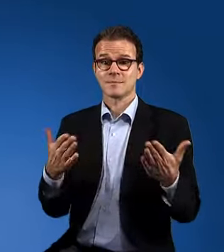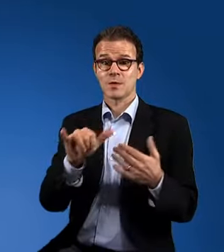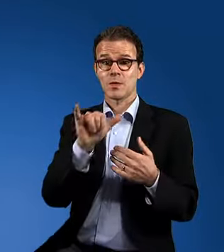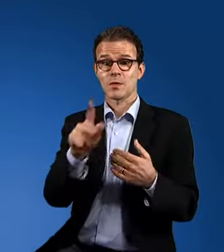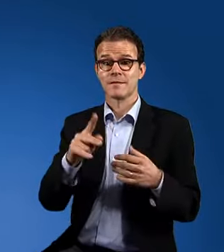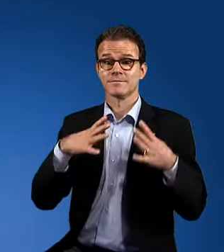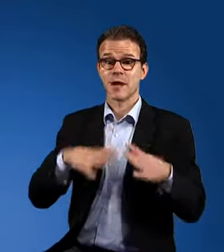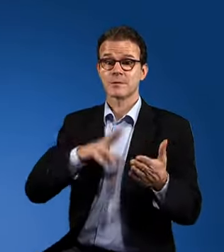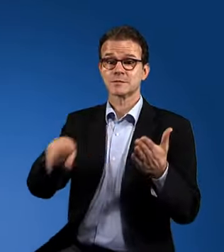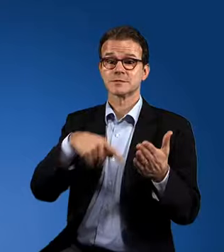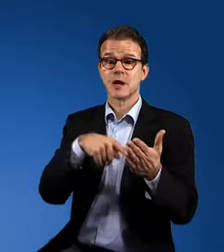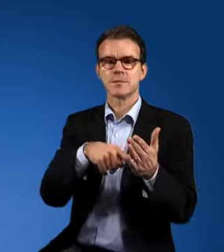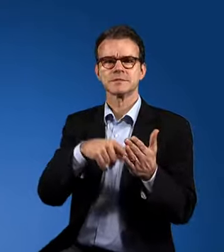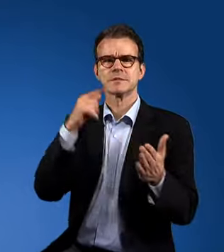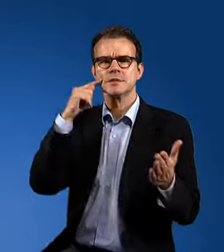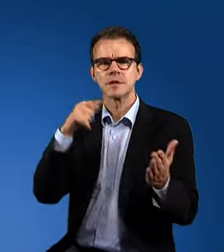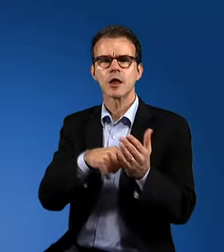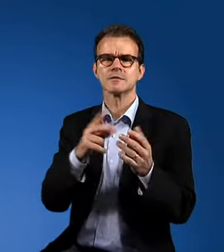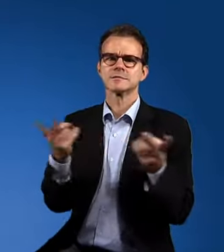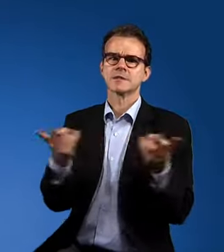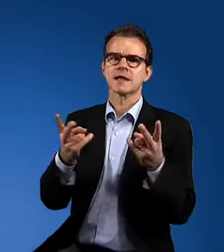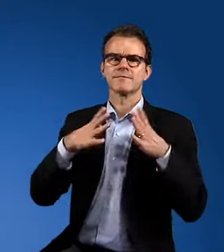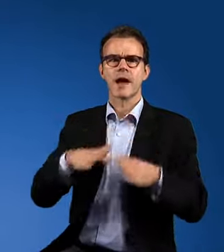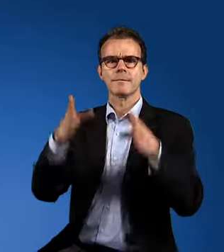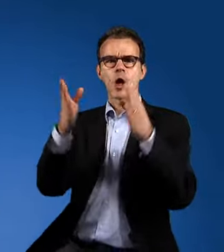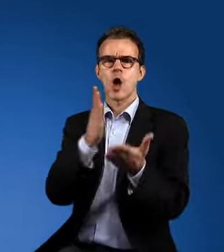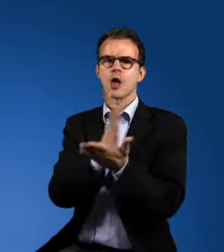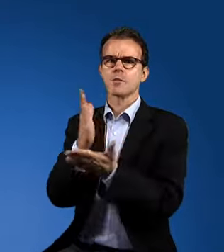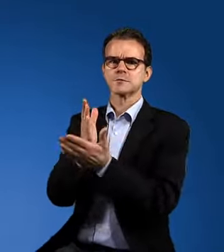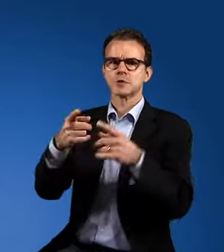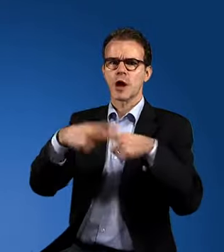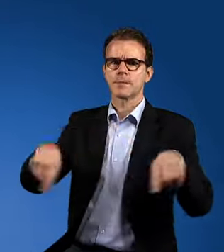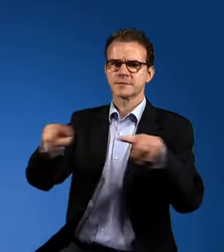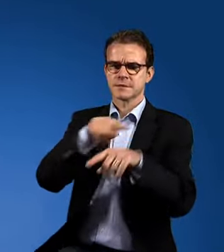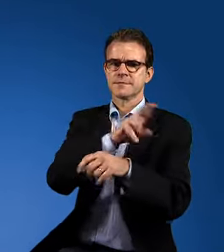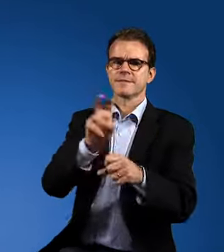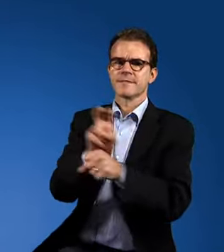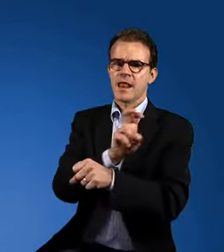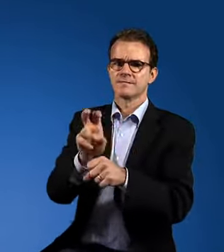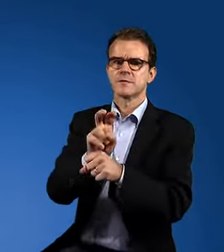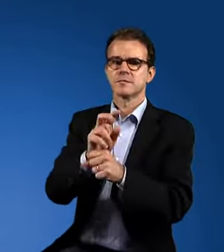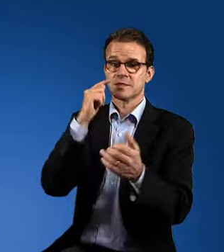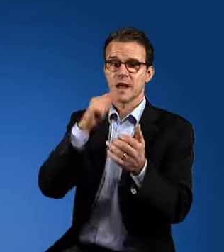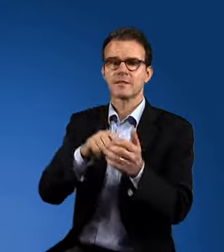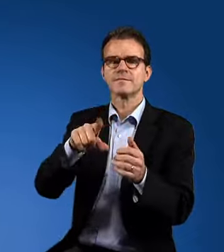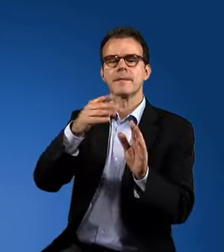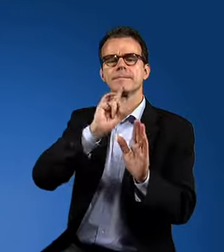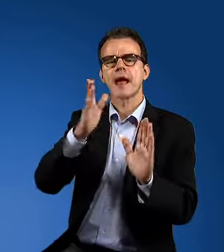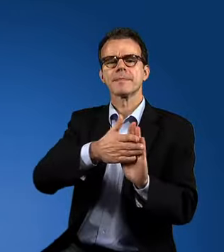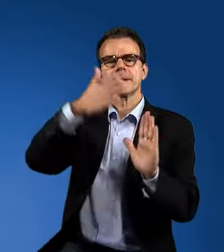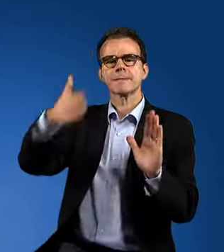Tätä YK-vammaissopimusta niin valvoo semmoinen vammaisten oikeuksien komitea, johon valitaan